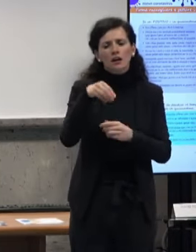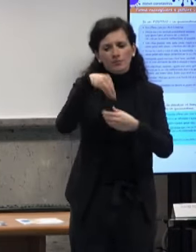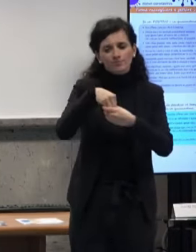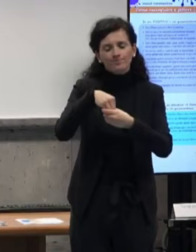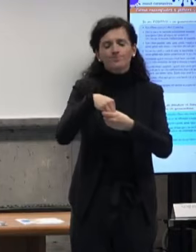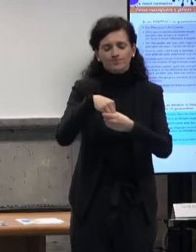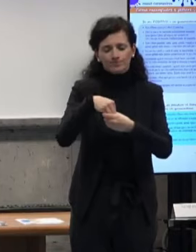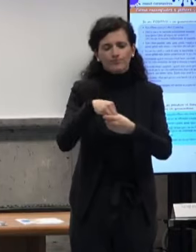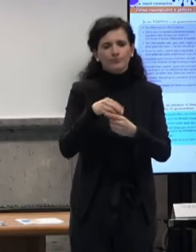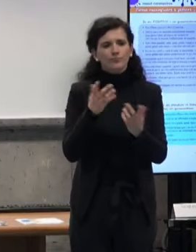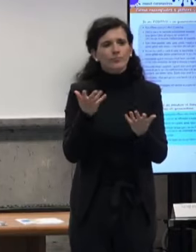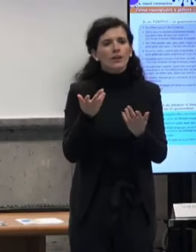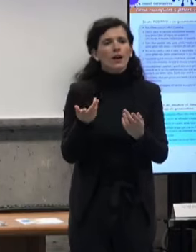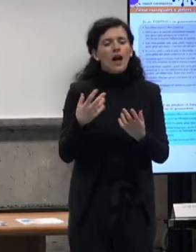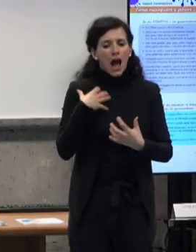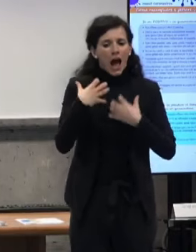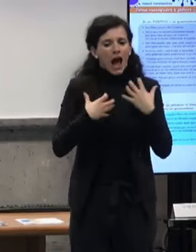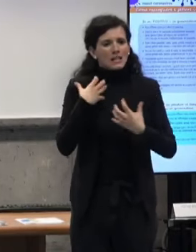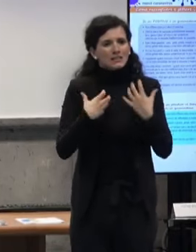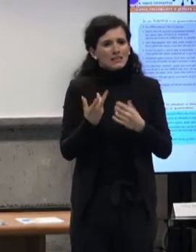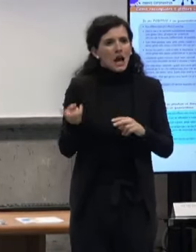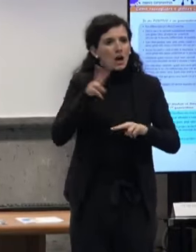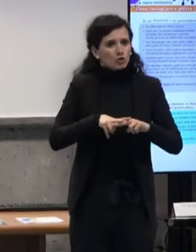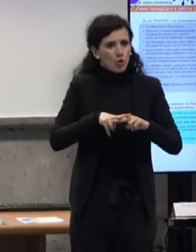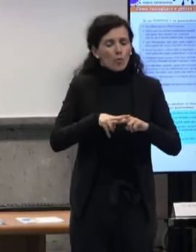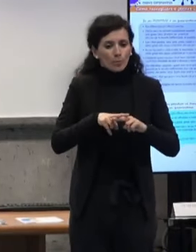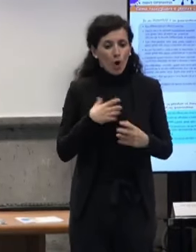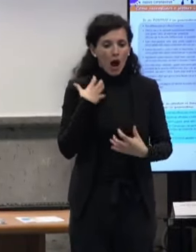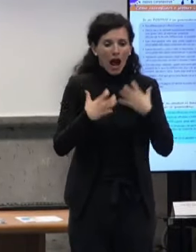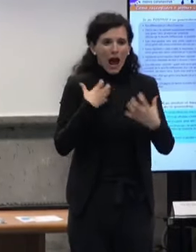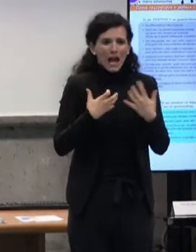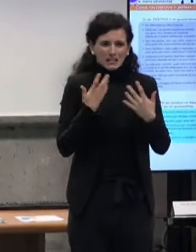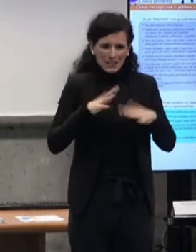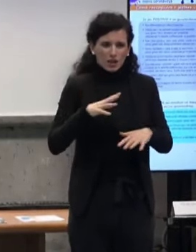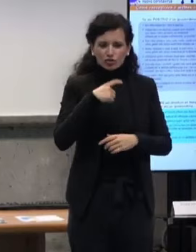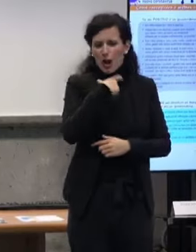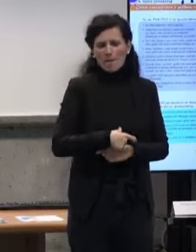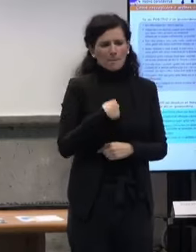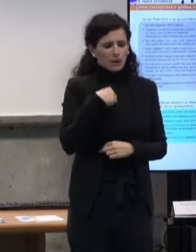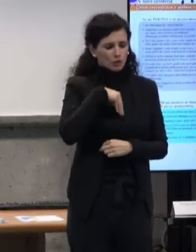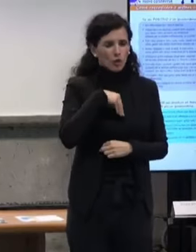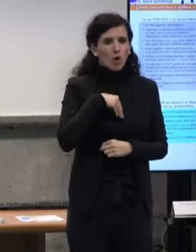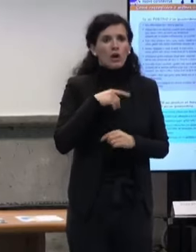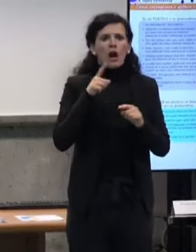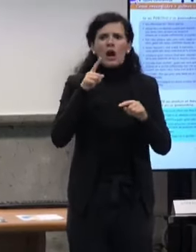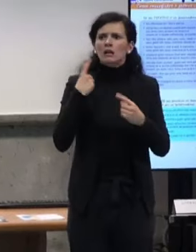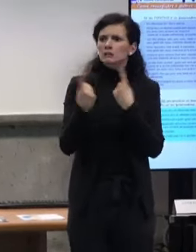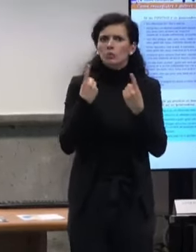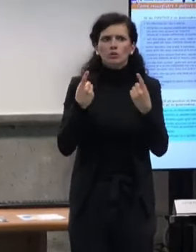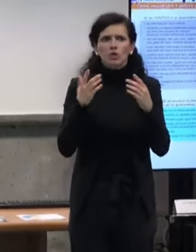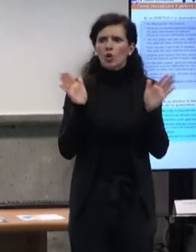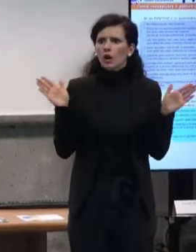ansia l'ansia che ha ognuno di noi unità all'ansia di chi si trova in situazioni più se per ristrette